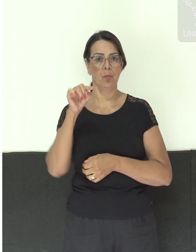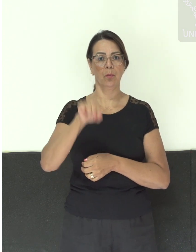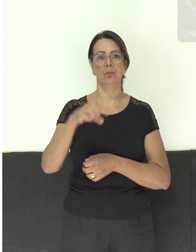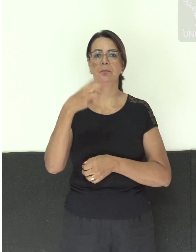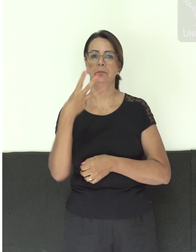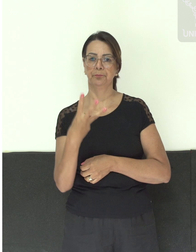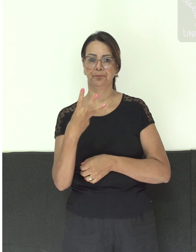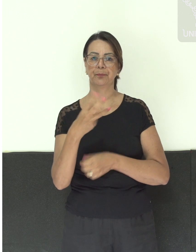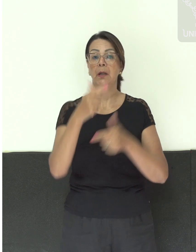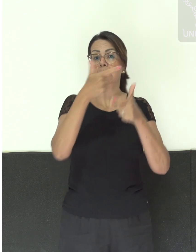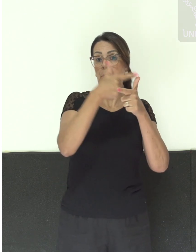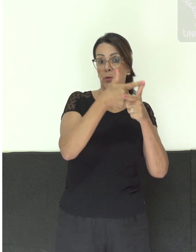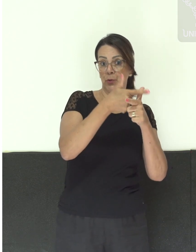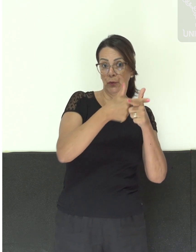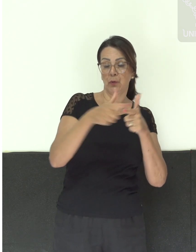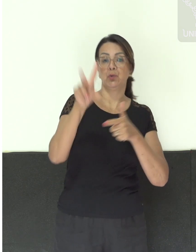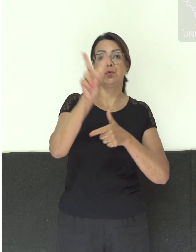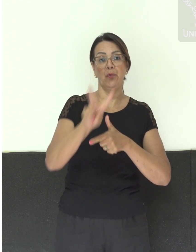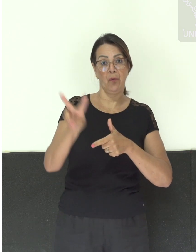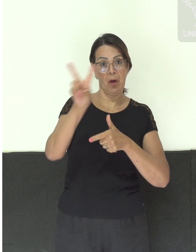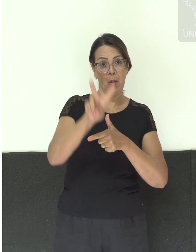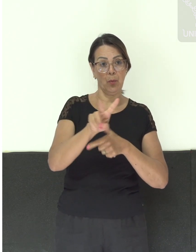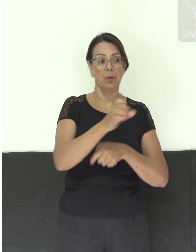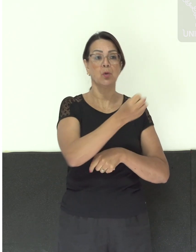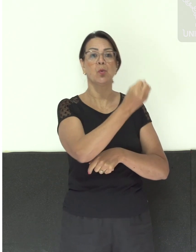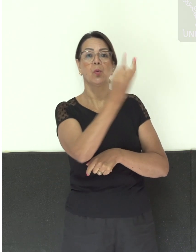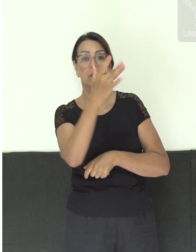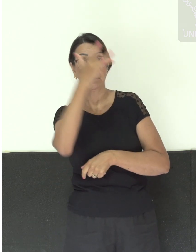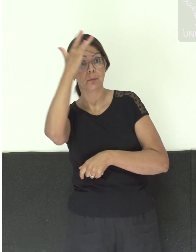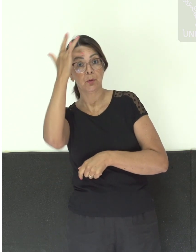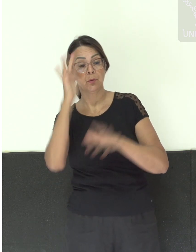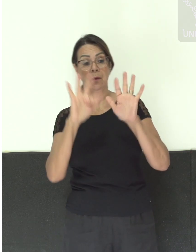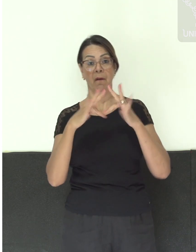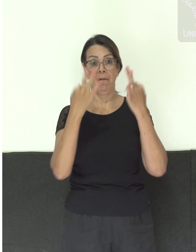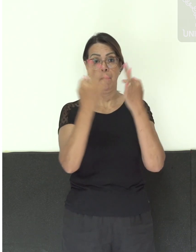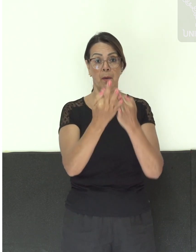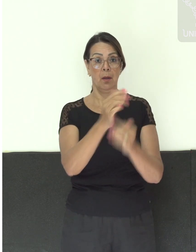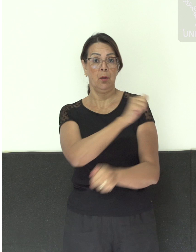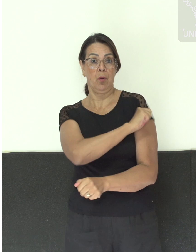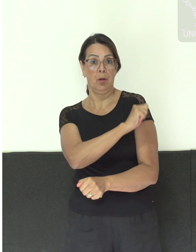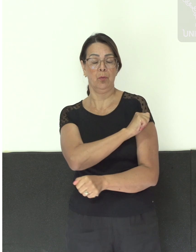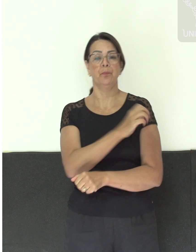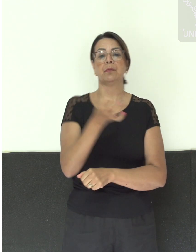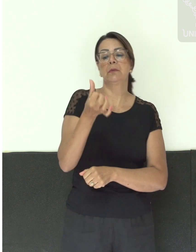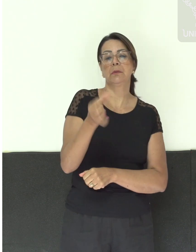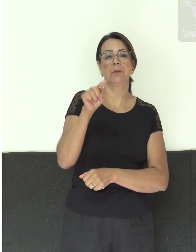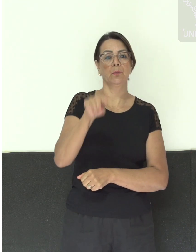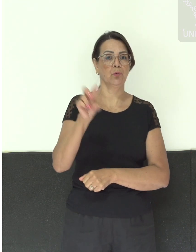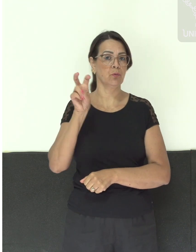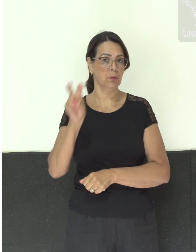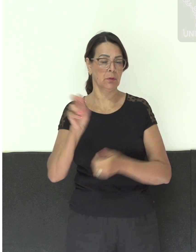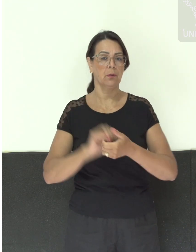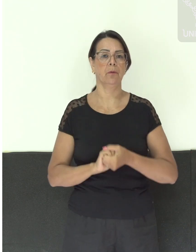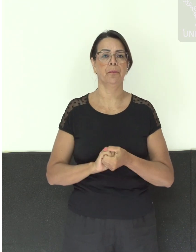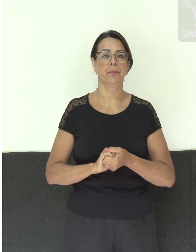6.4.3. Divide-se o valor apurado pelo número de pessoas da família do estudante. 6.5. Para